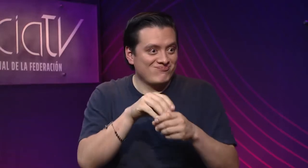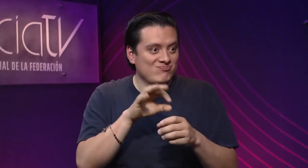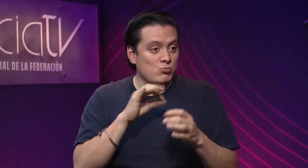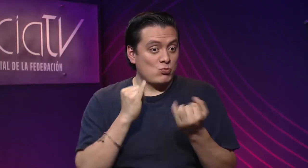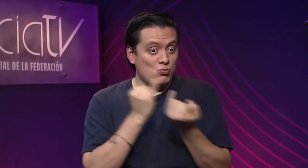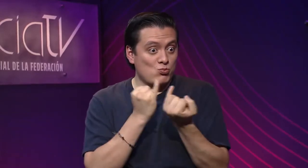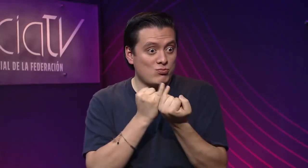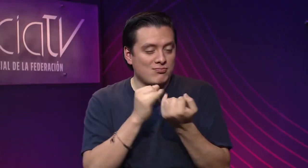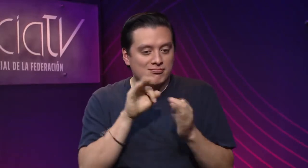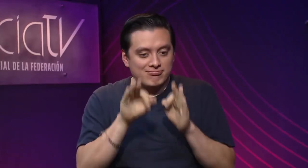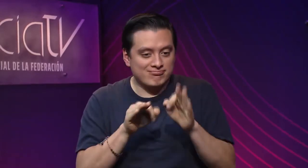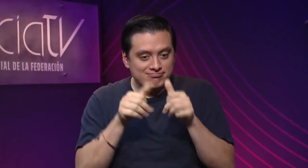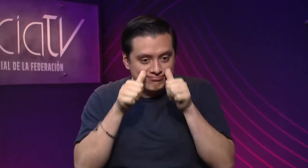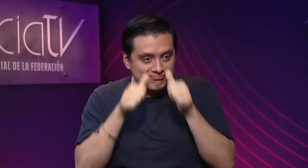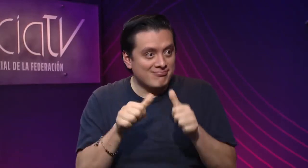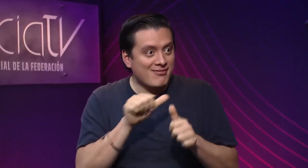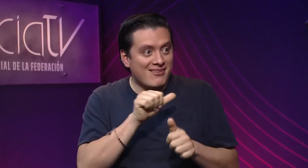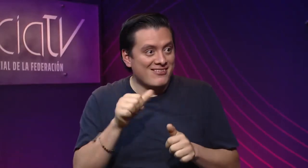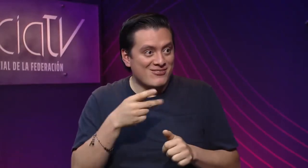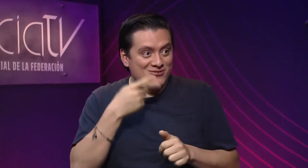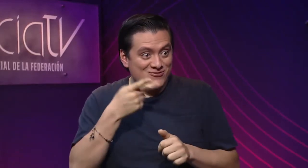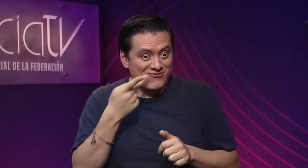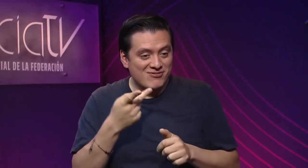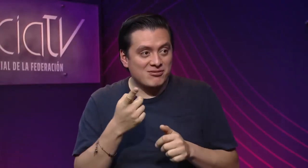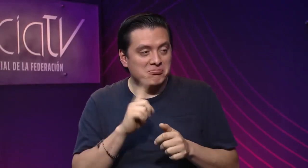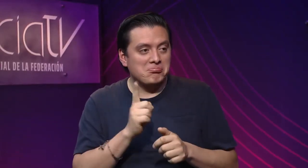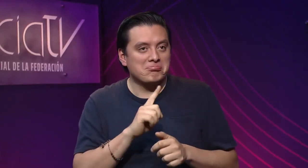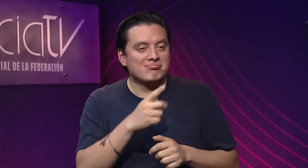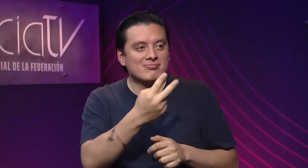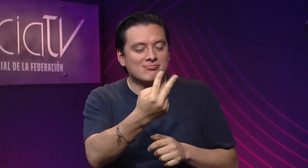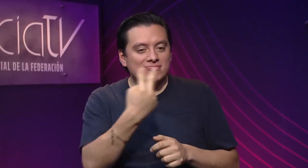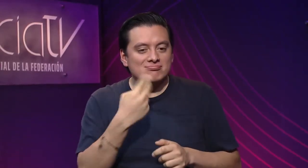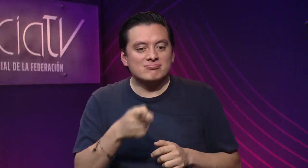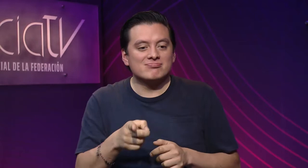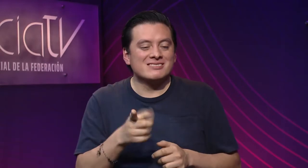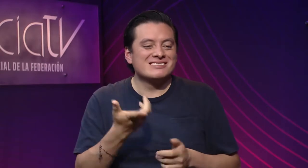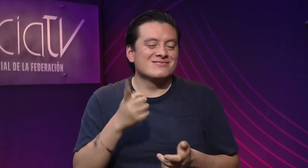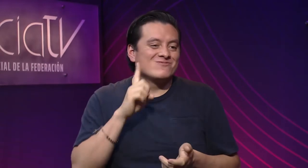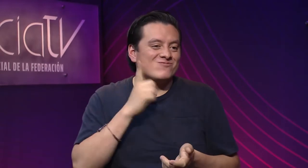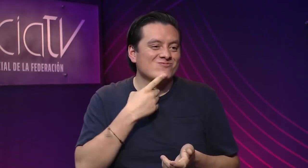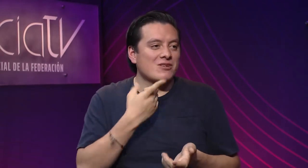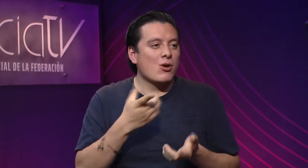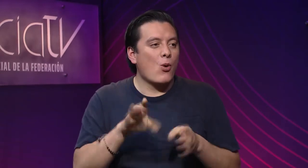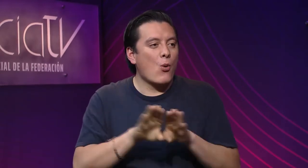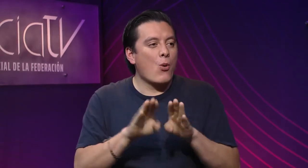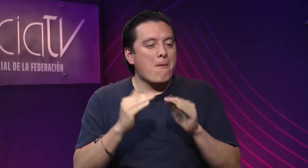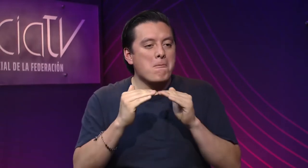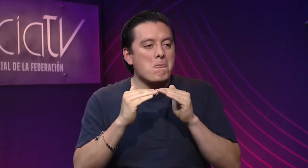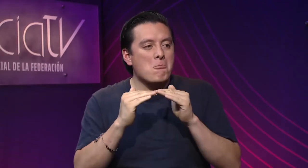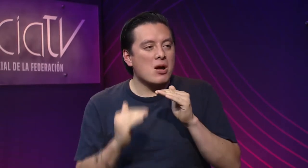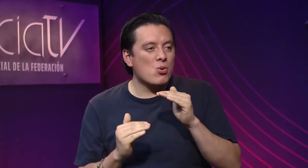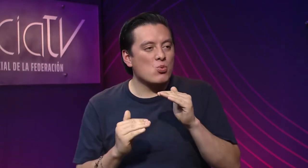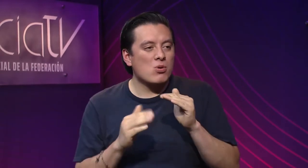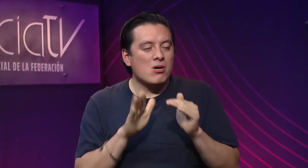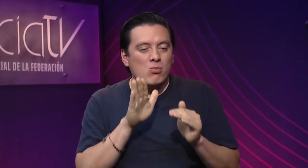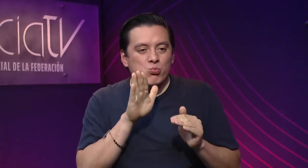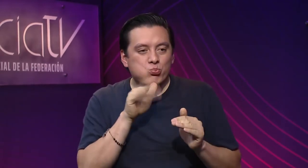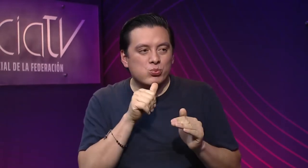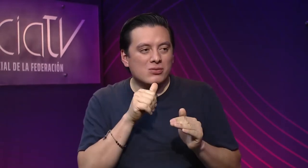La verdad es que este tema de la inclusión es complicadísimo. De verdad no recibes la misma atención, sí,